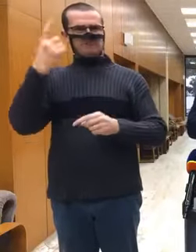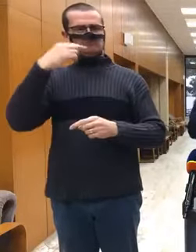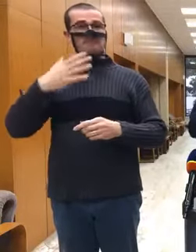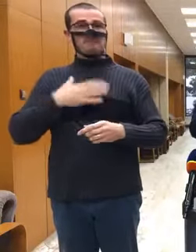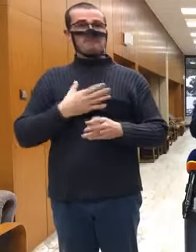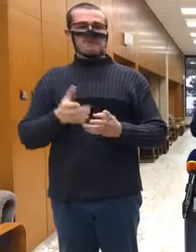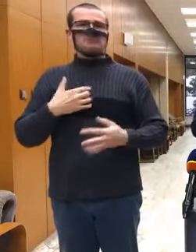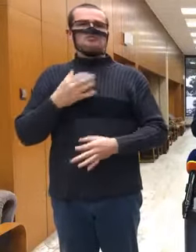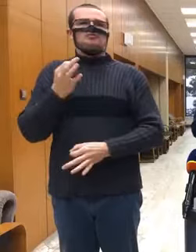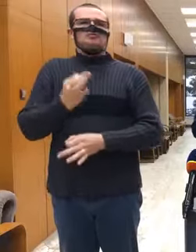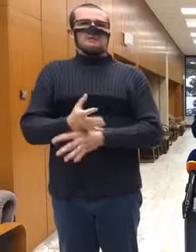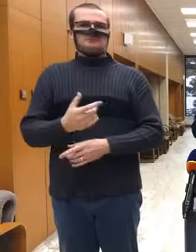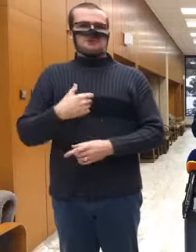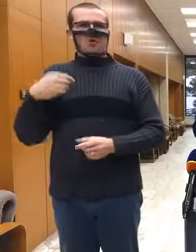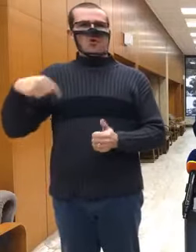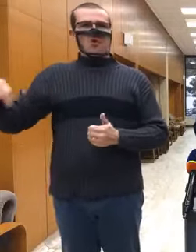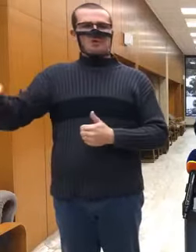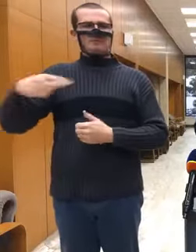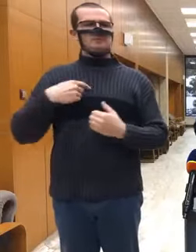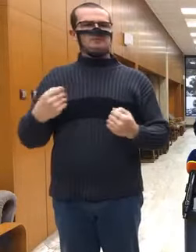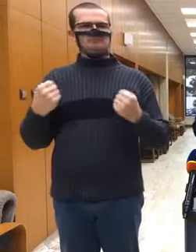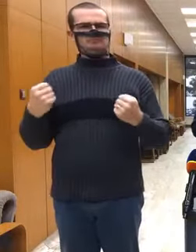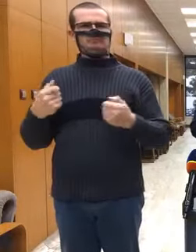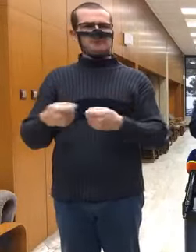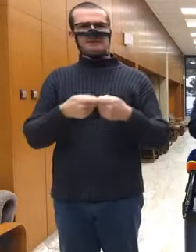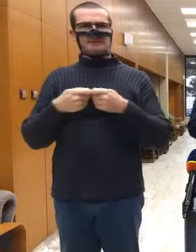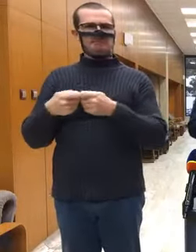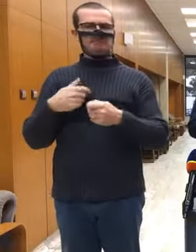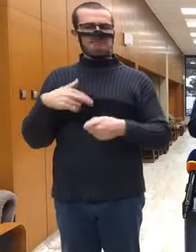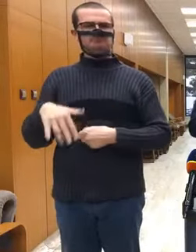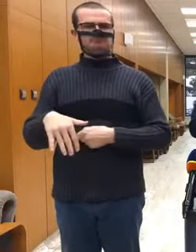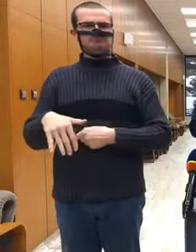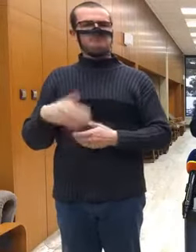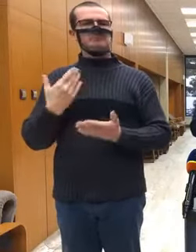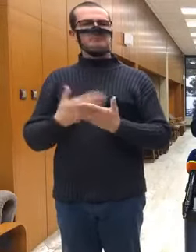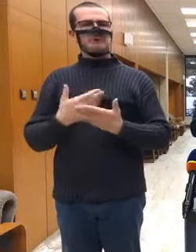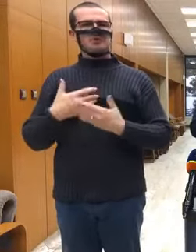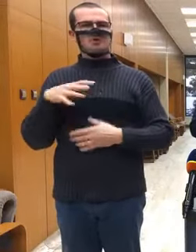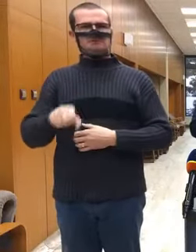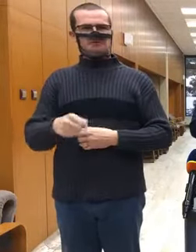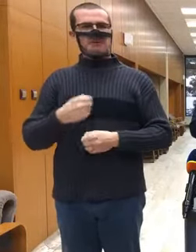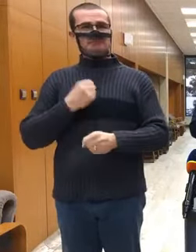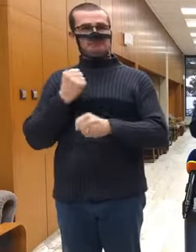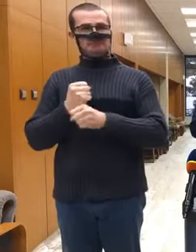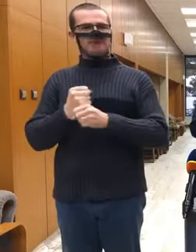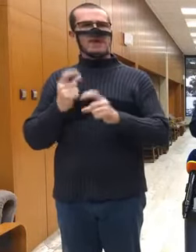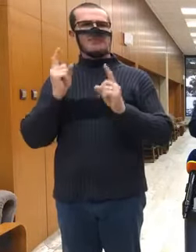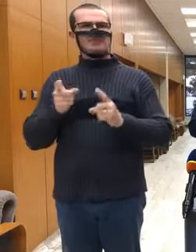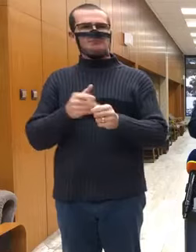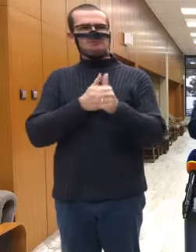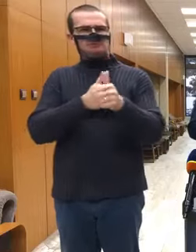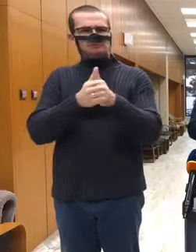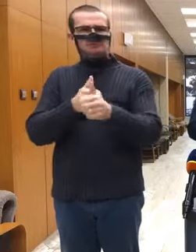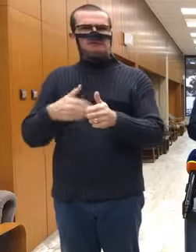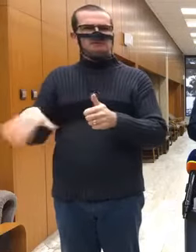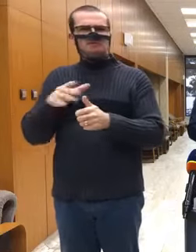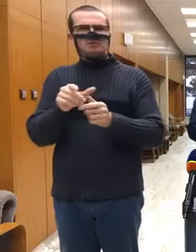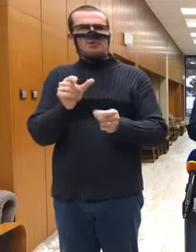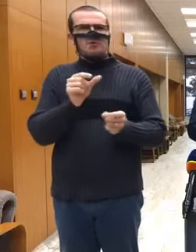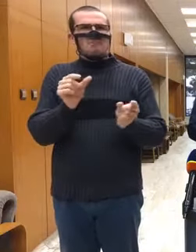to veľké šťastie, že mám okolo seba silný tím a preto si aj stíham robiť robotu a nemusím sa venovať